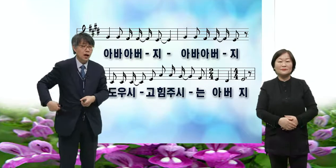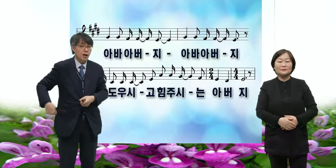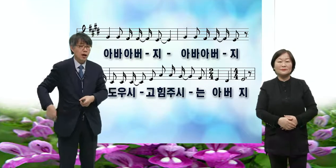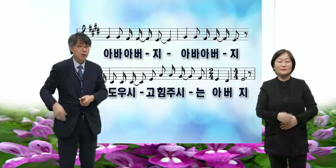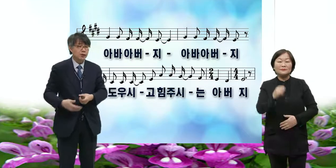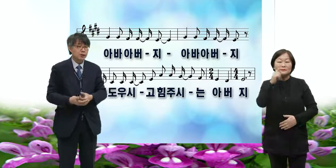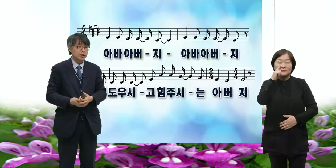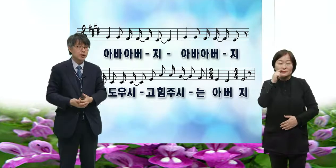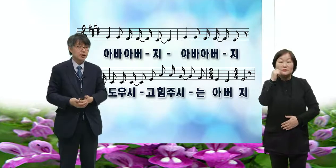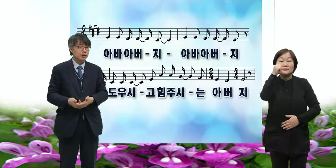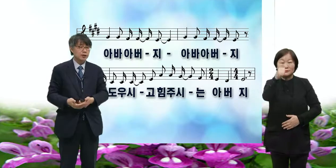아바, 아버지,